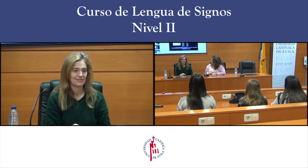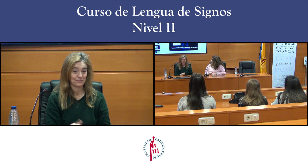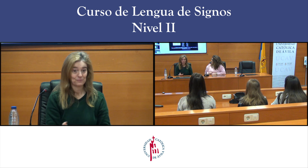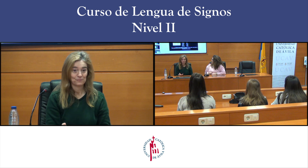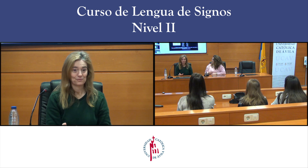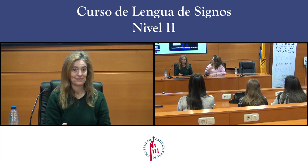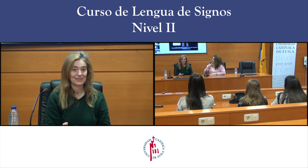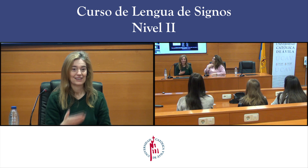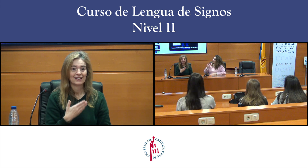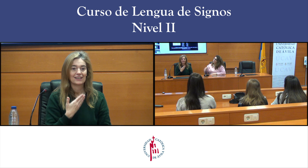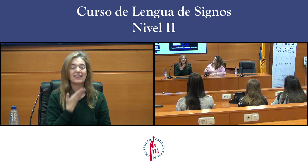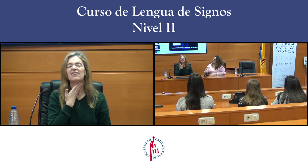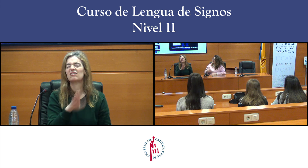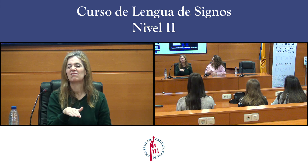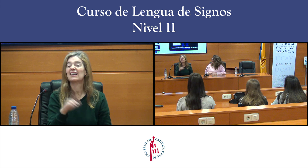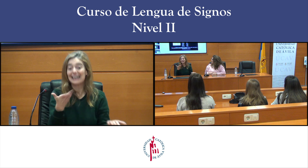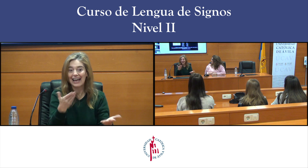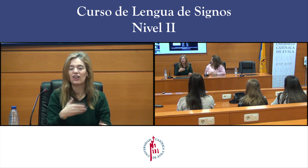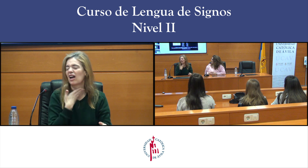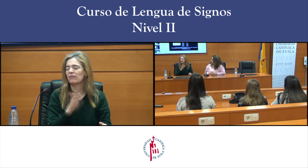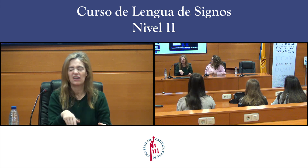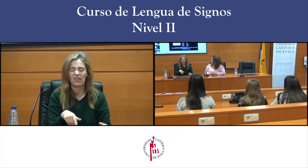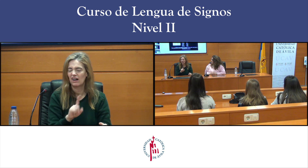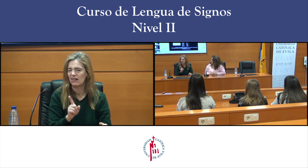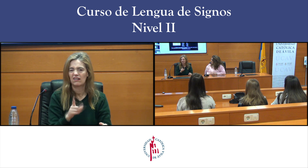si no me apetece pues ponemos la cara de que no